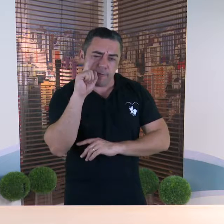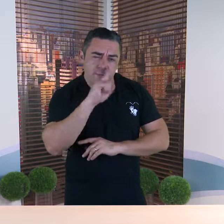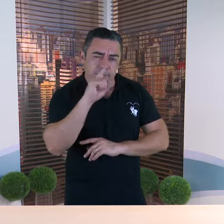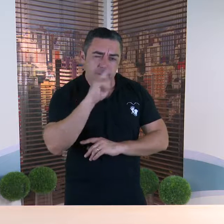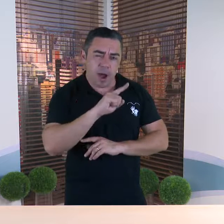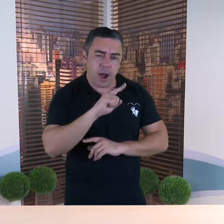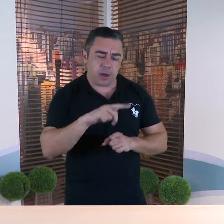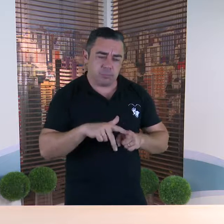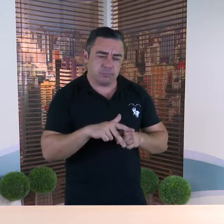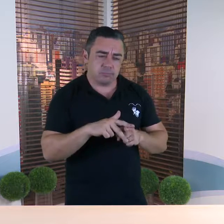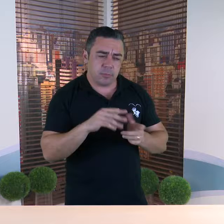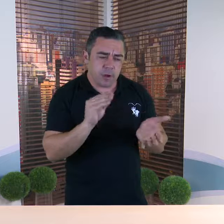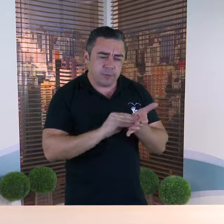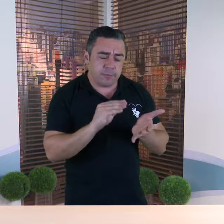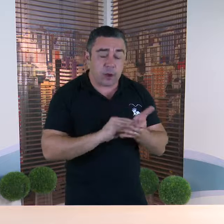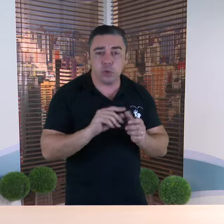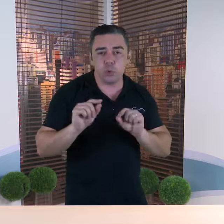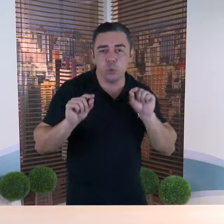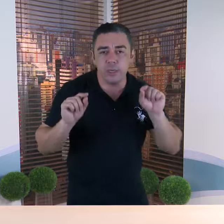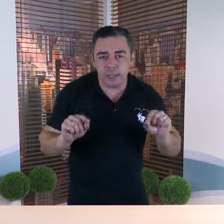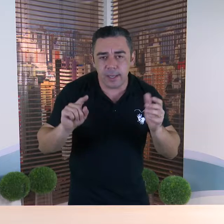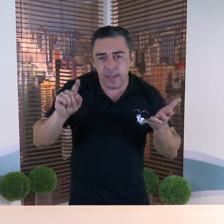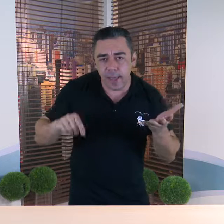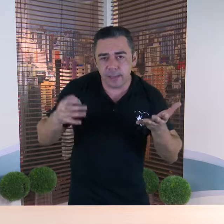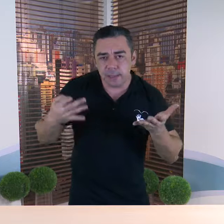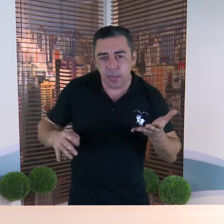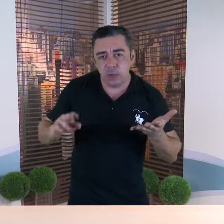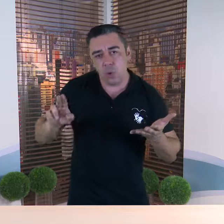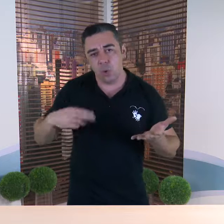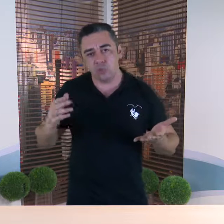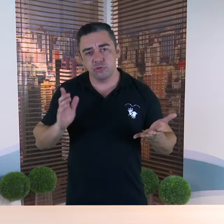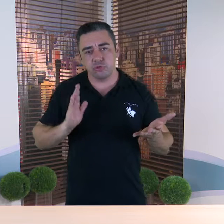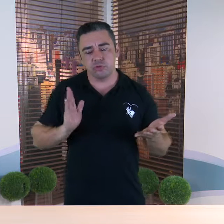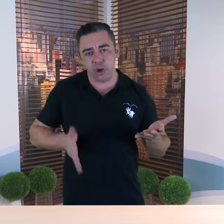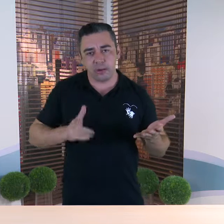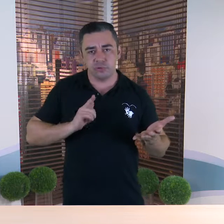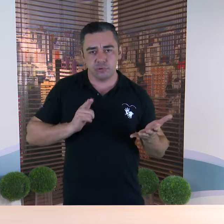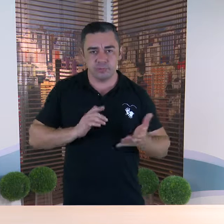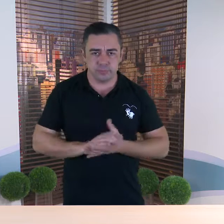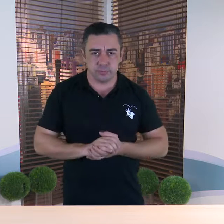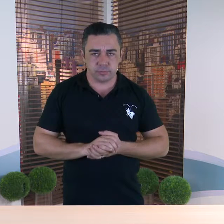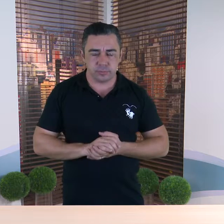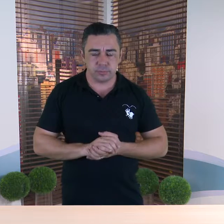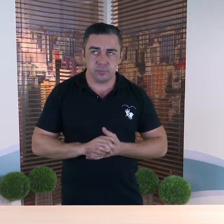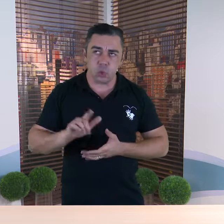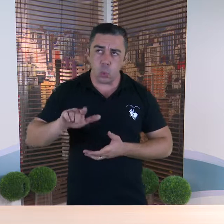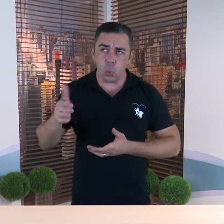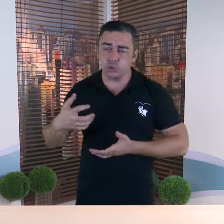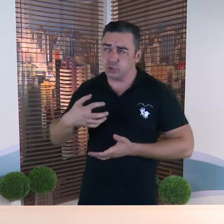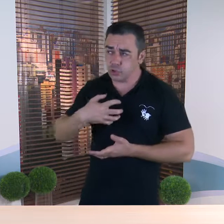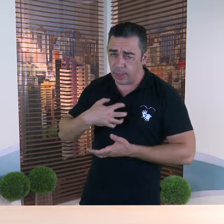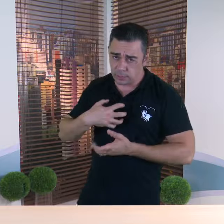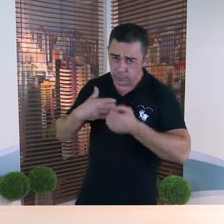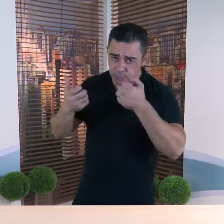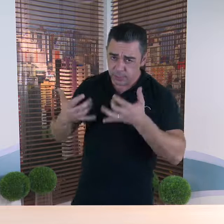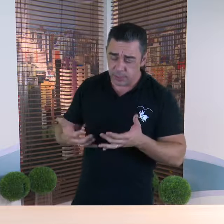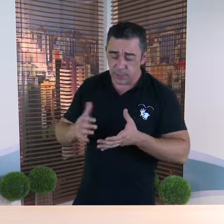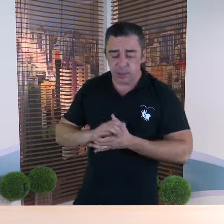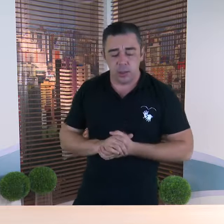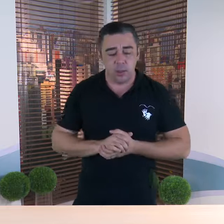imperfeição ou uma limitação daquilo que é e existe. Dizendo isso de outra palavra ou de outra